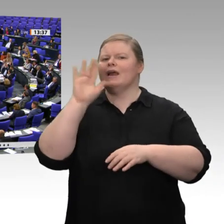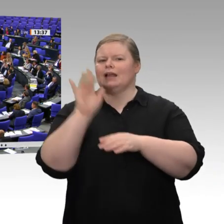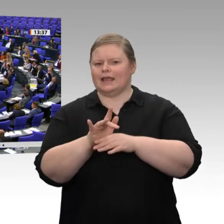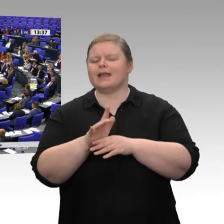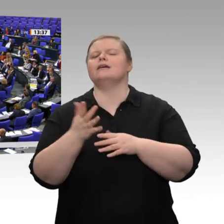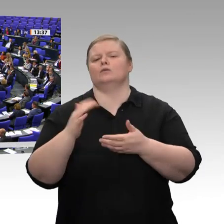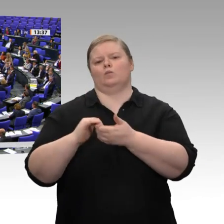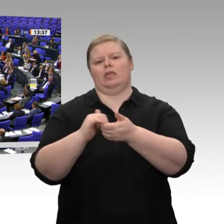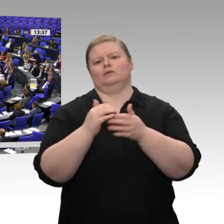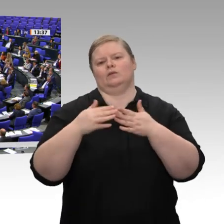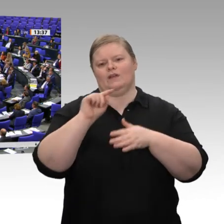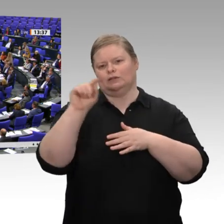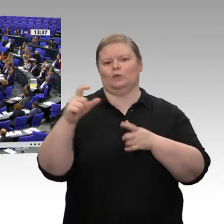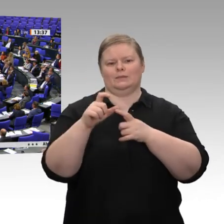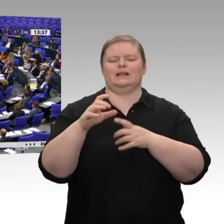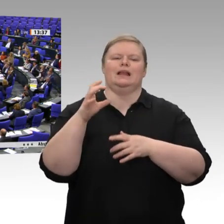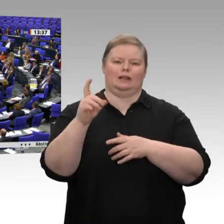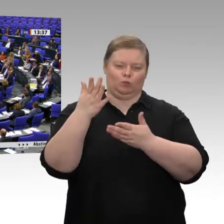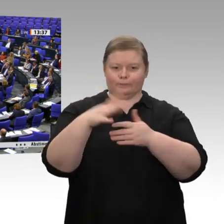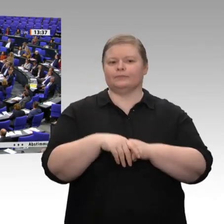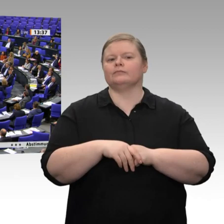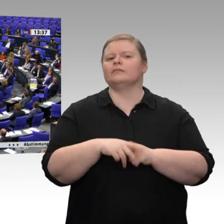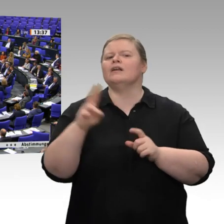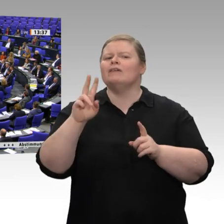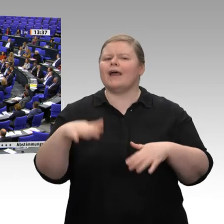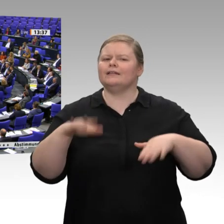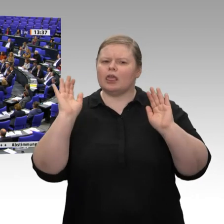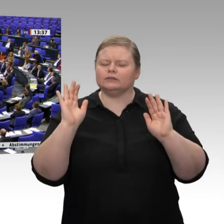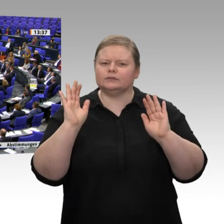Die Koalitionsfraktionen. Wer enthält sich?